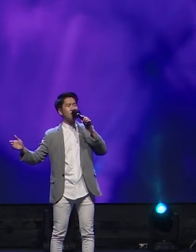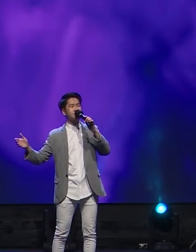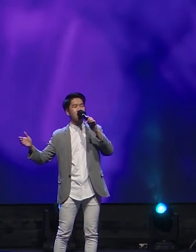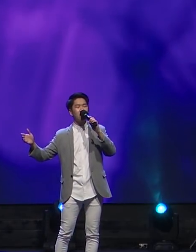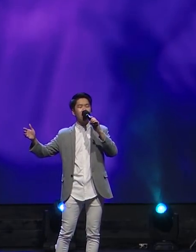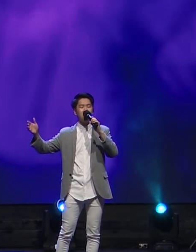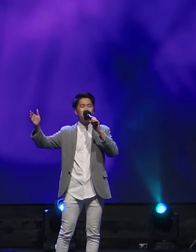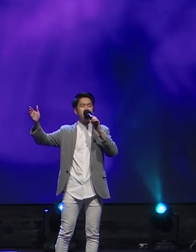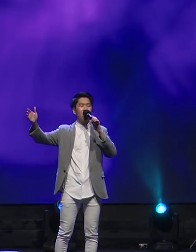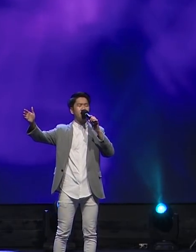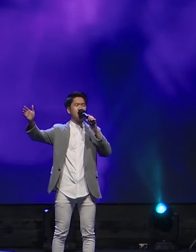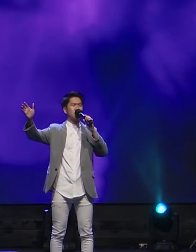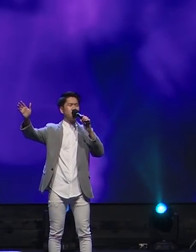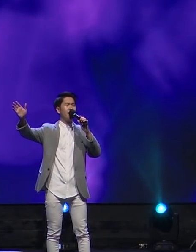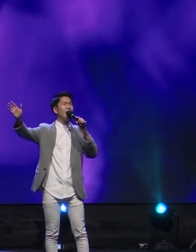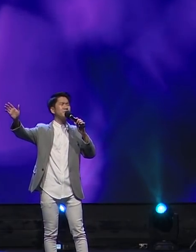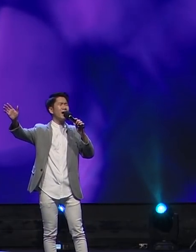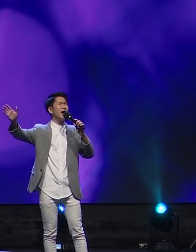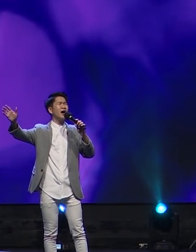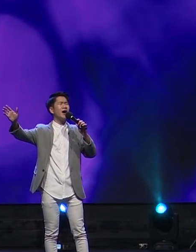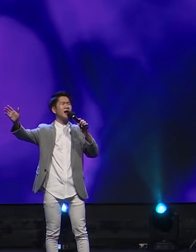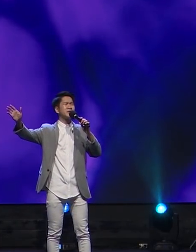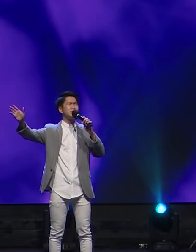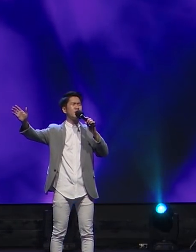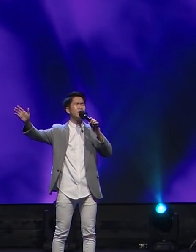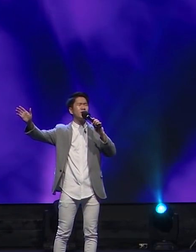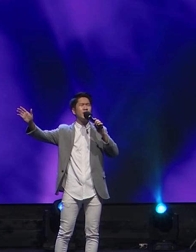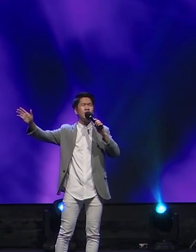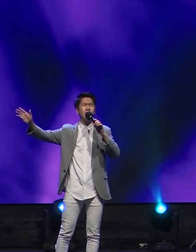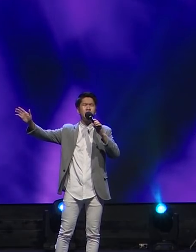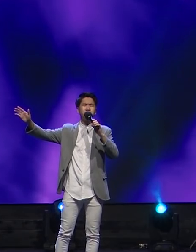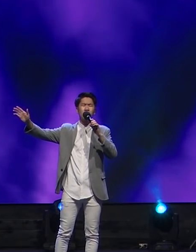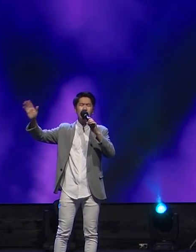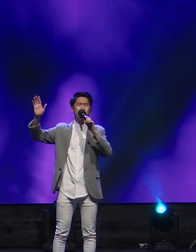Mengalir kuasa dari tempat maha